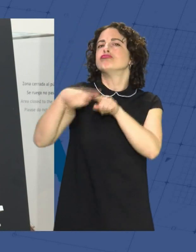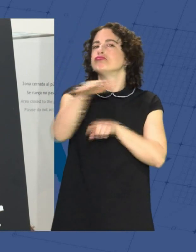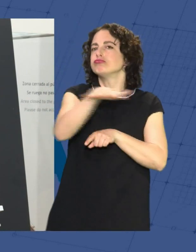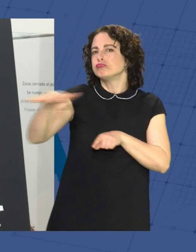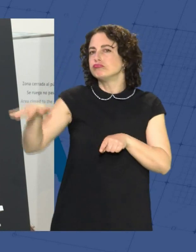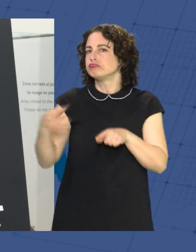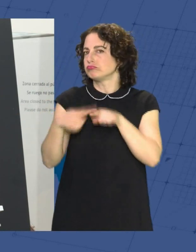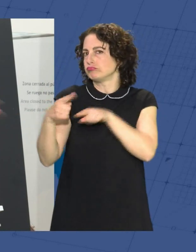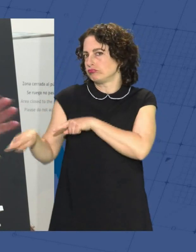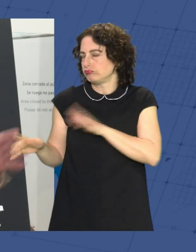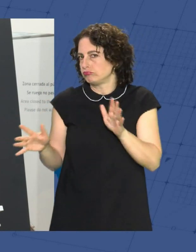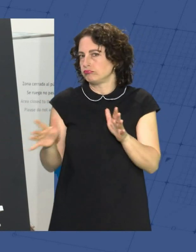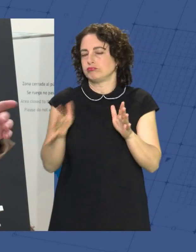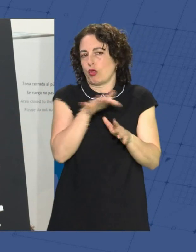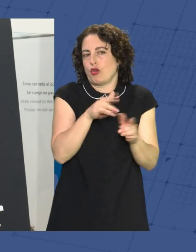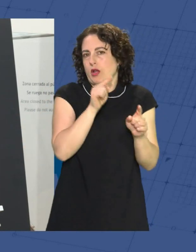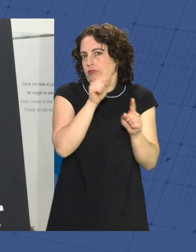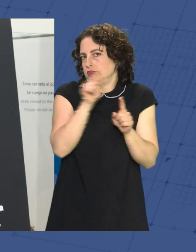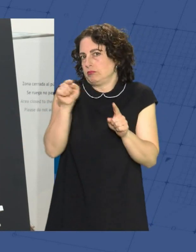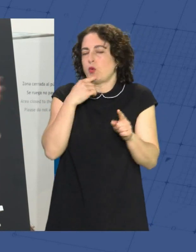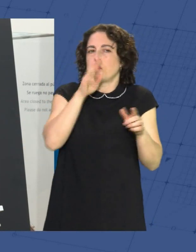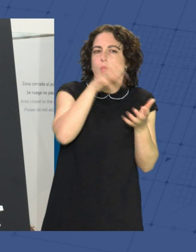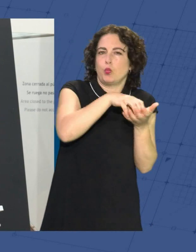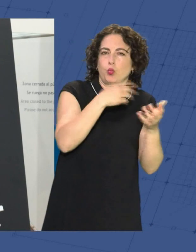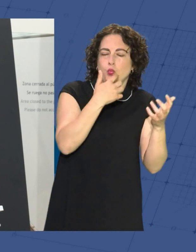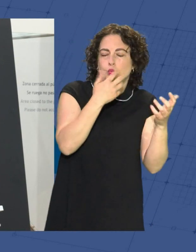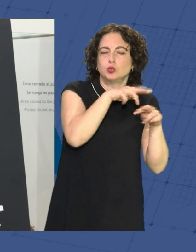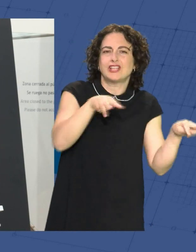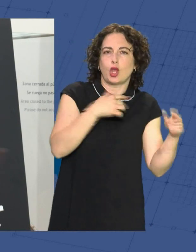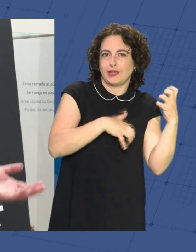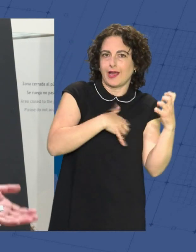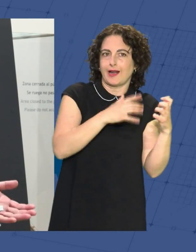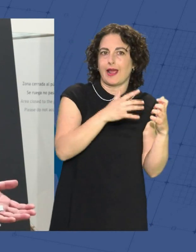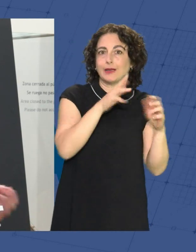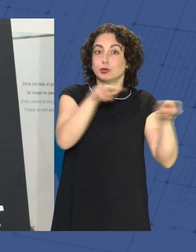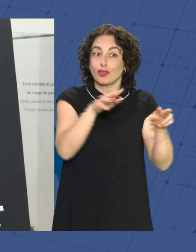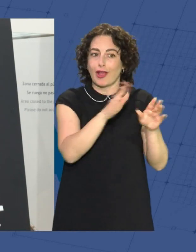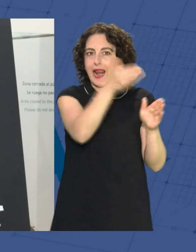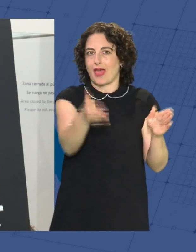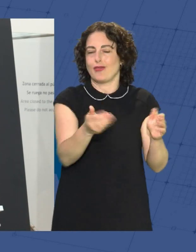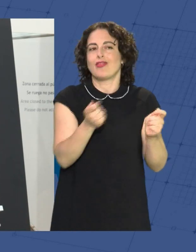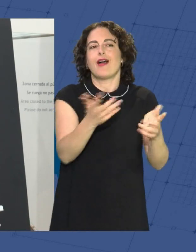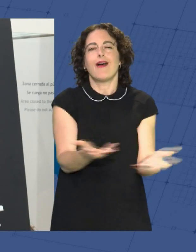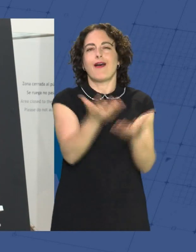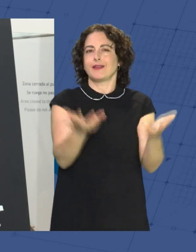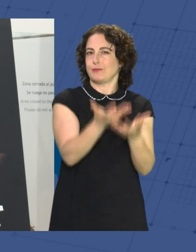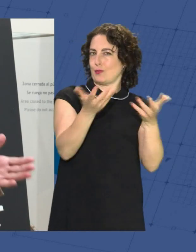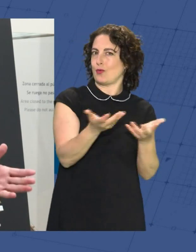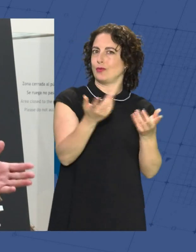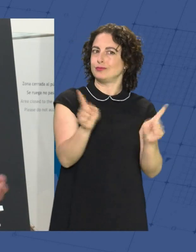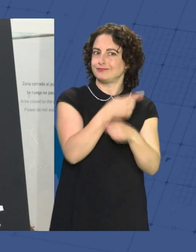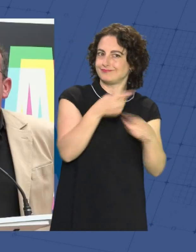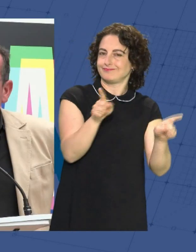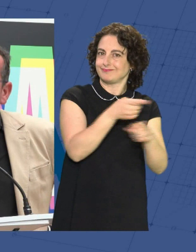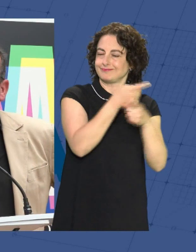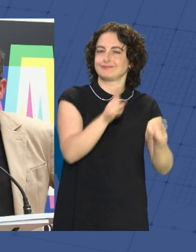ubicados, como en el Museo de la Guitarra, al lado de las exposiciones, y darán vida musical a los cuatro